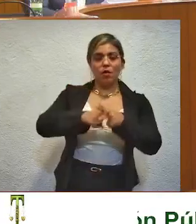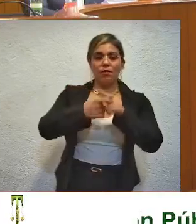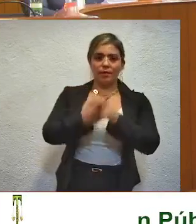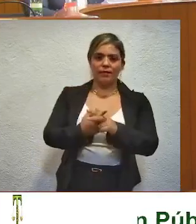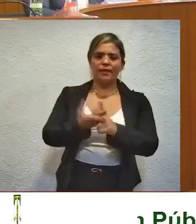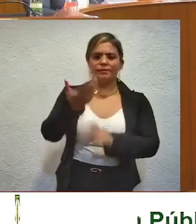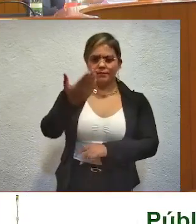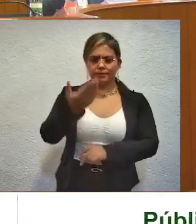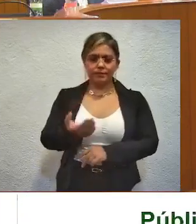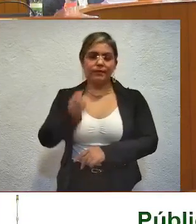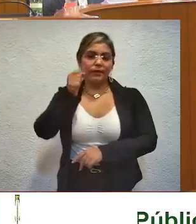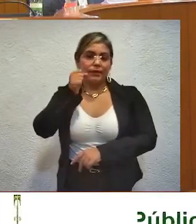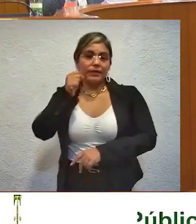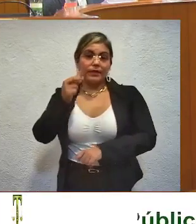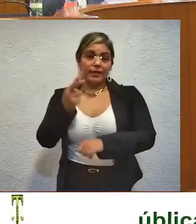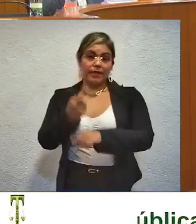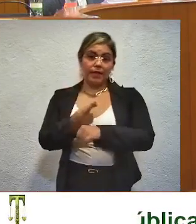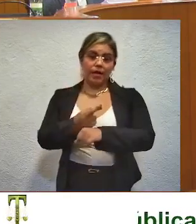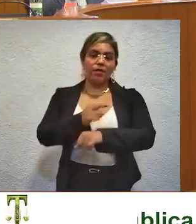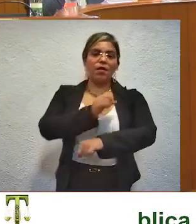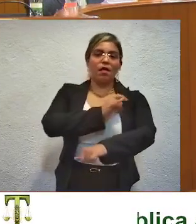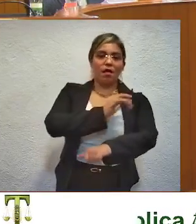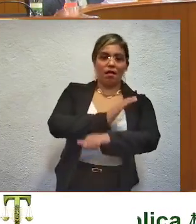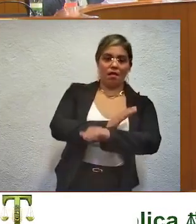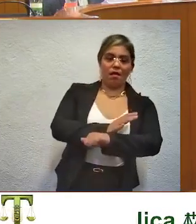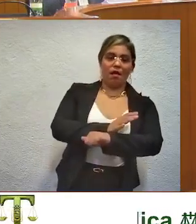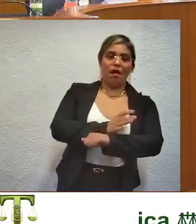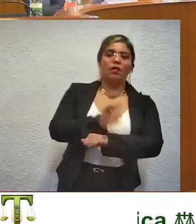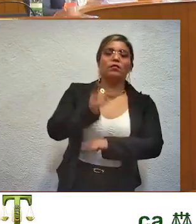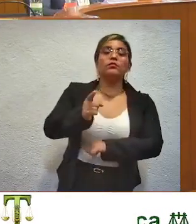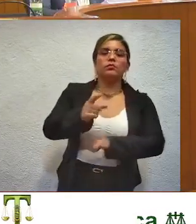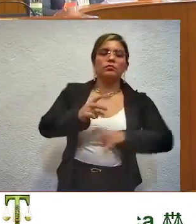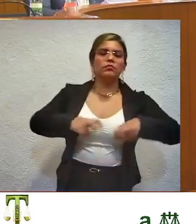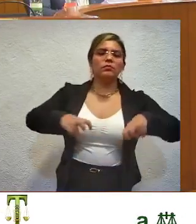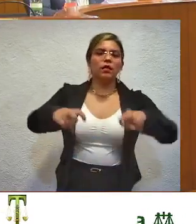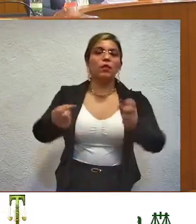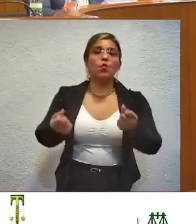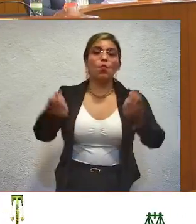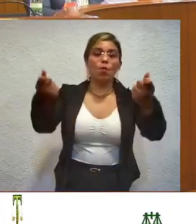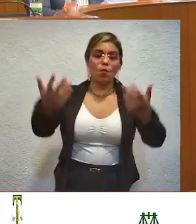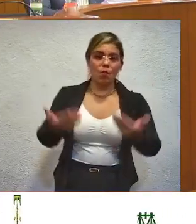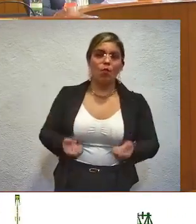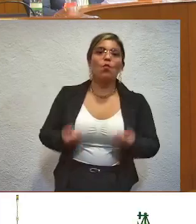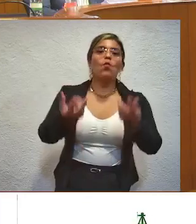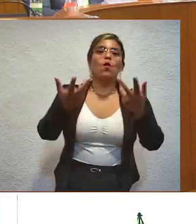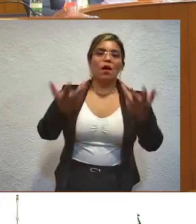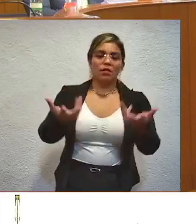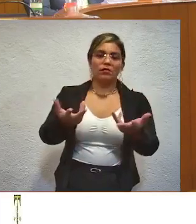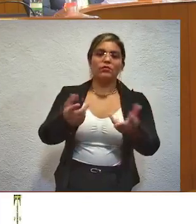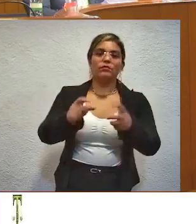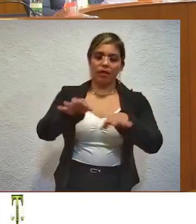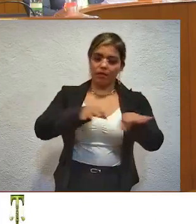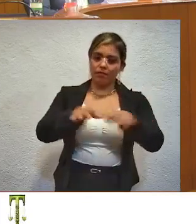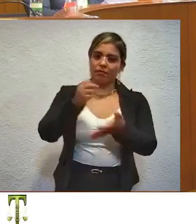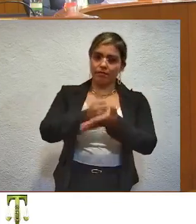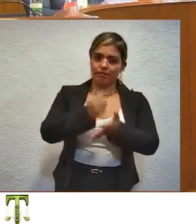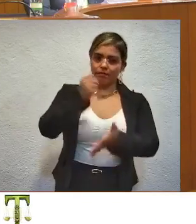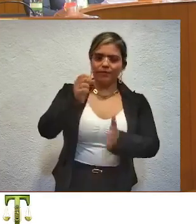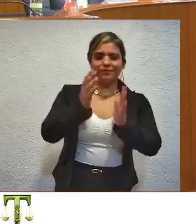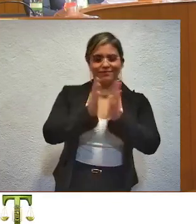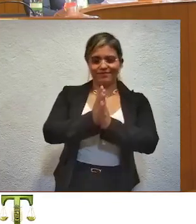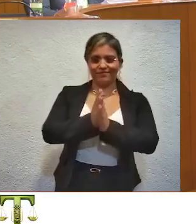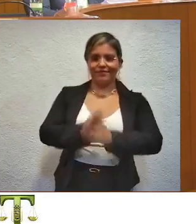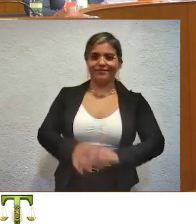solicito, secretario general, proceda a verificar el quórum legal para sesionar válidamente. Con su autorización, magistrada